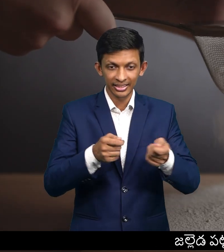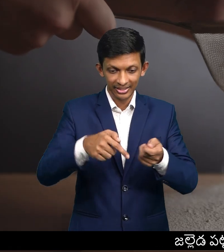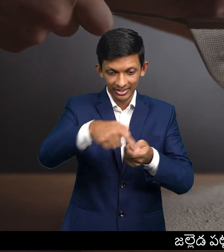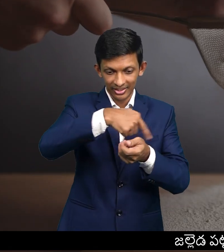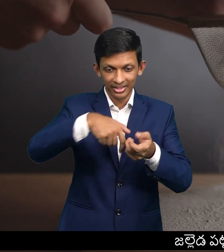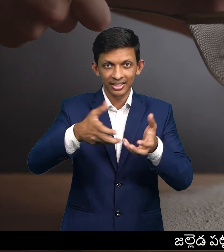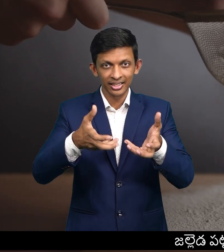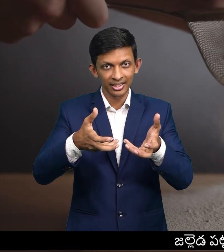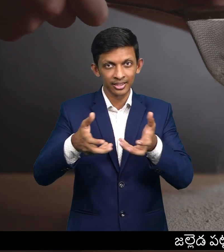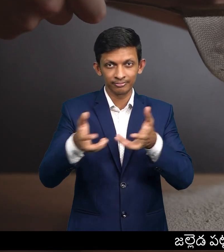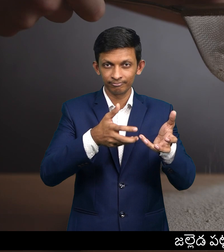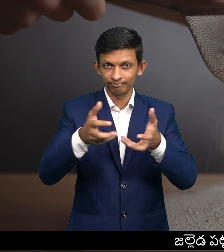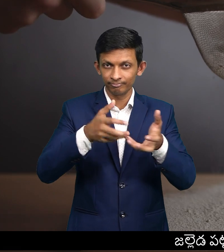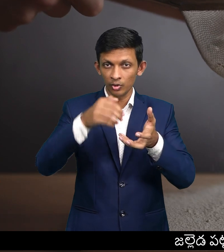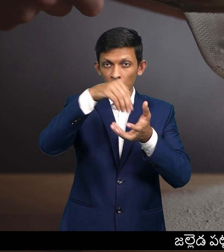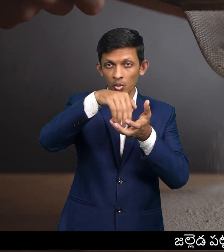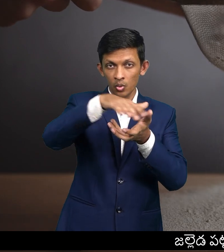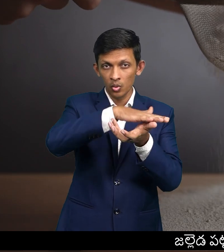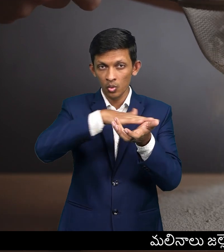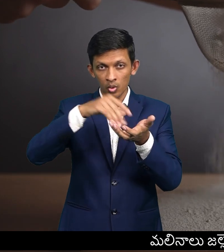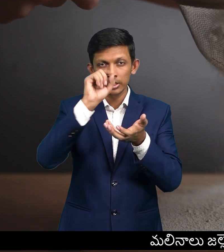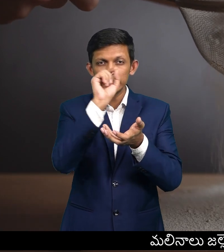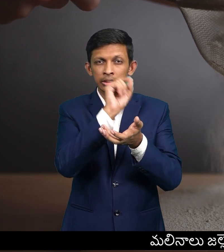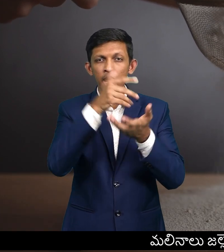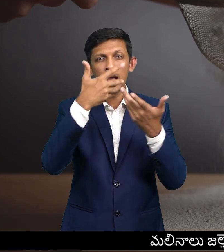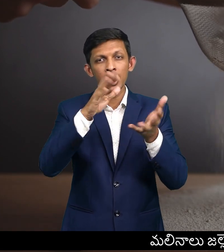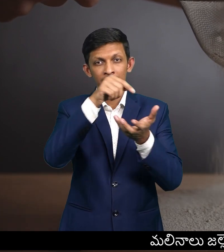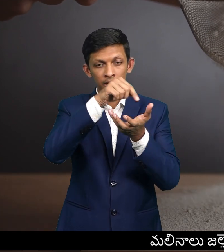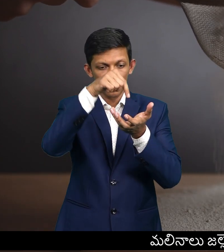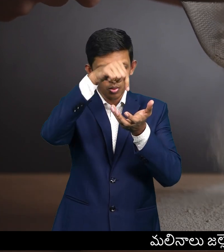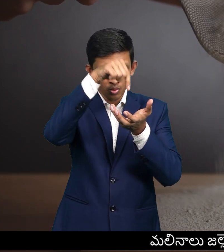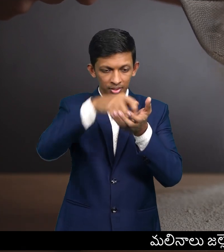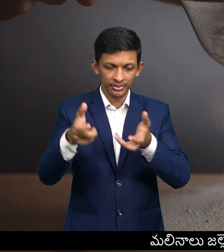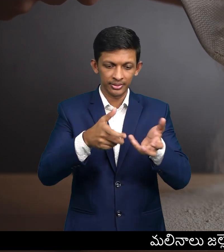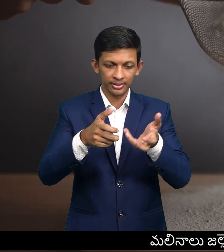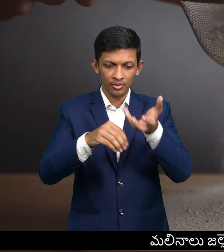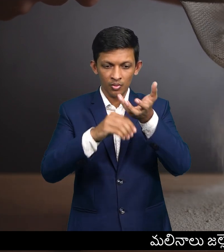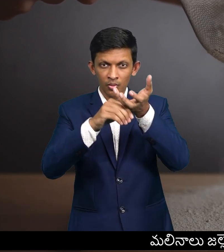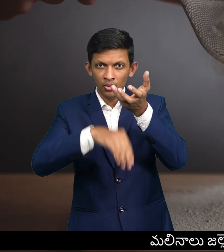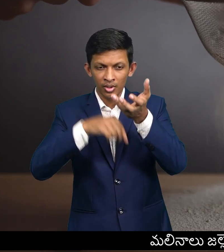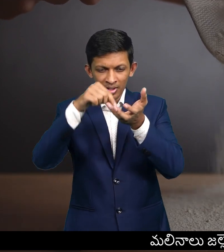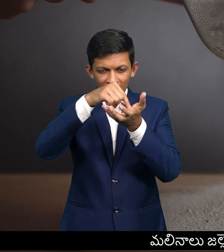జల్లెడ పట్టడం వలన పెద్ద మలినాలు జల్లెడలో ఉండిపోతాయి.